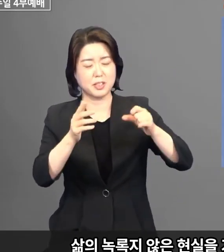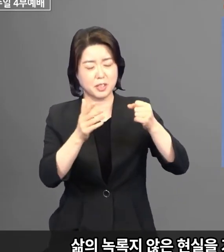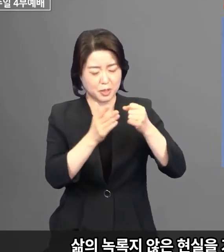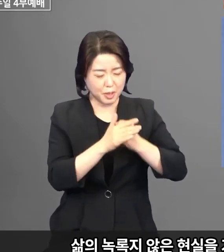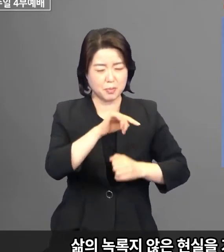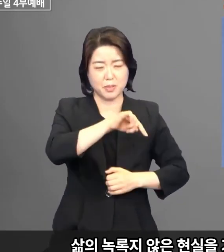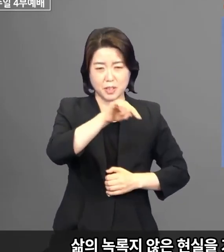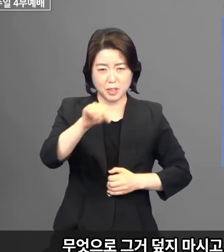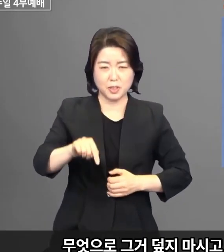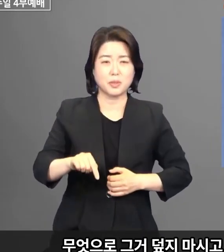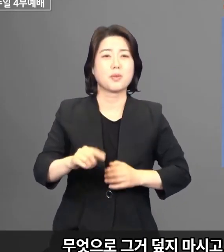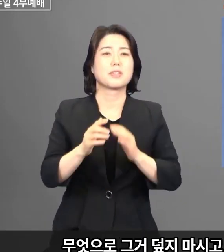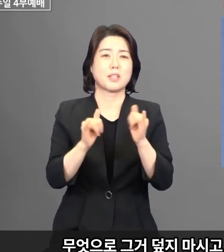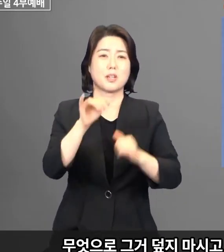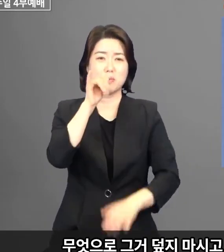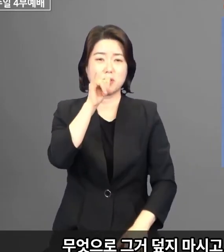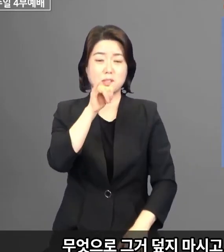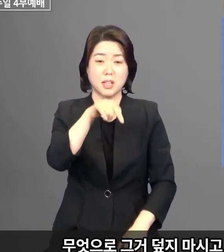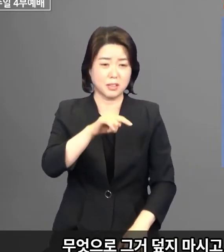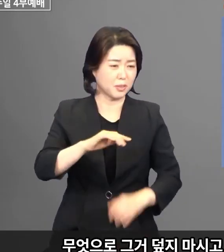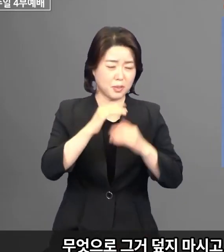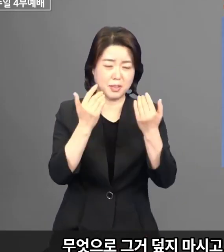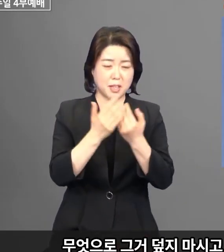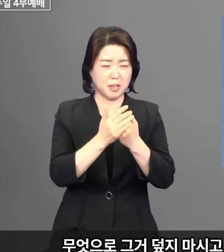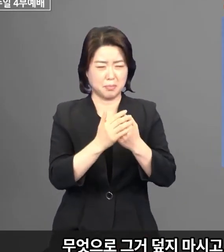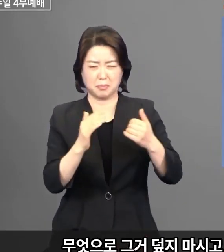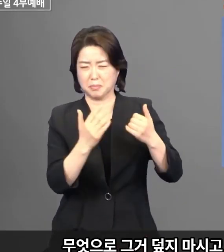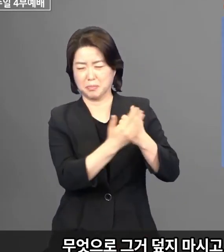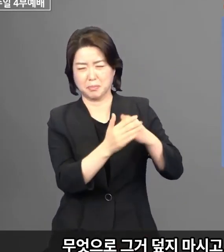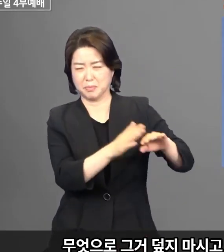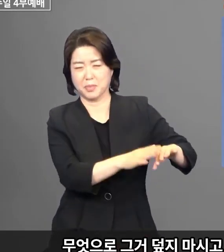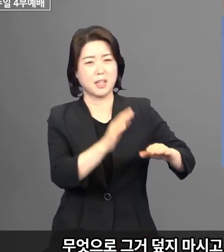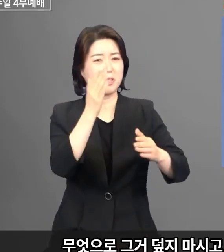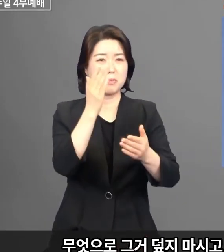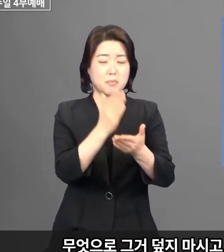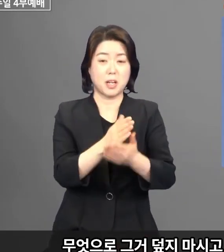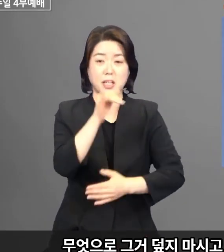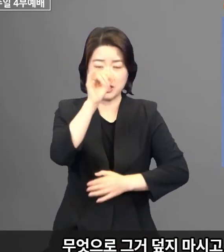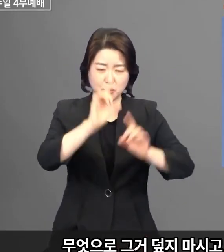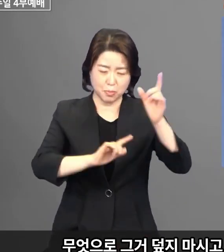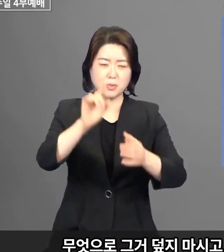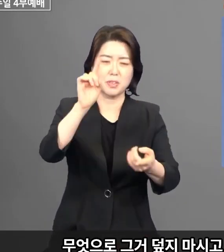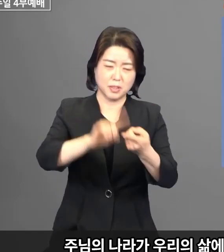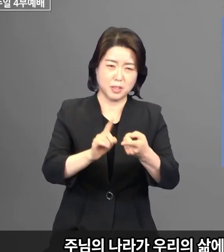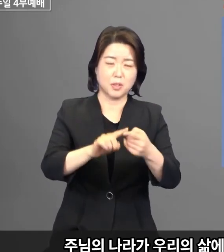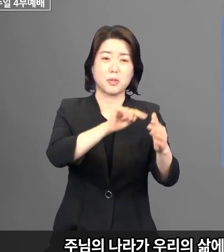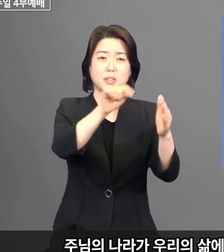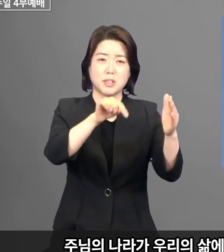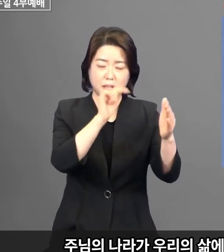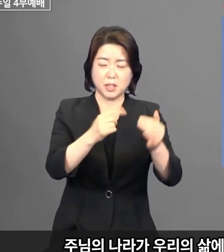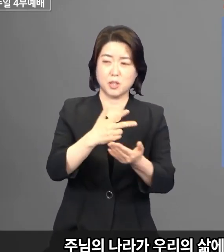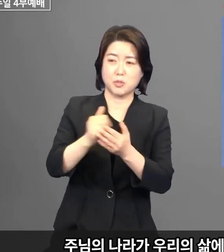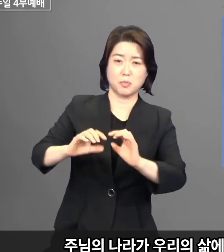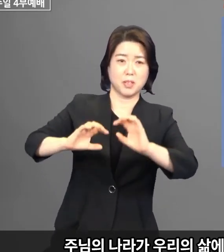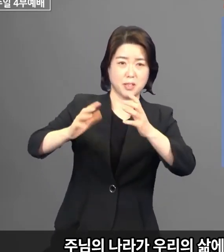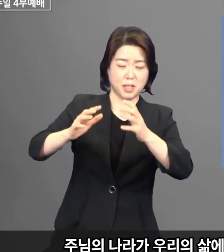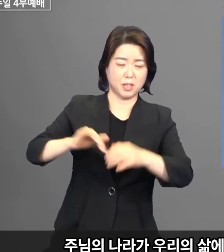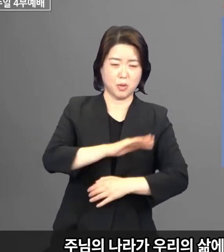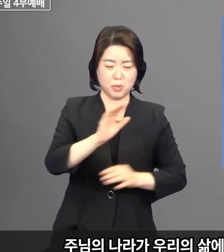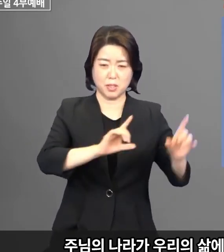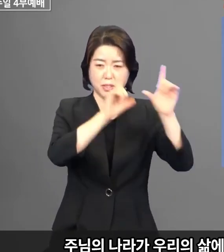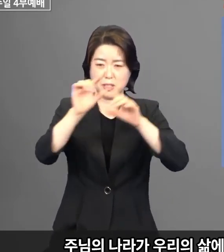오셨으니 무엇으로 그거 덮지 마시고 있는 모습 그대로 그 안에서 주님의 나라가 우리의